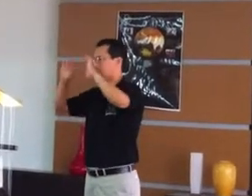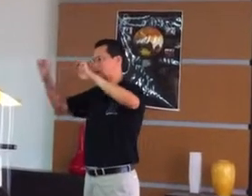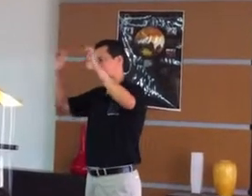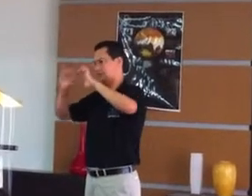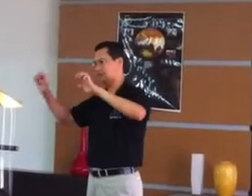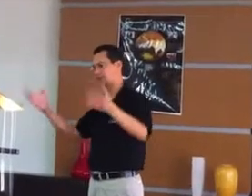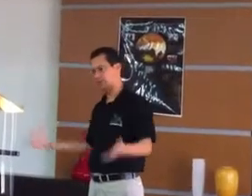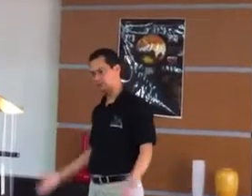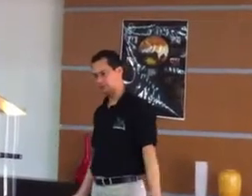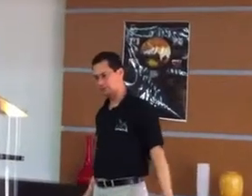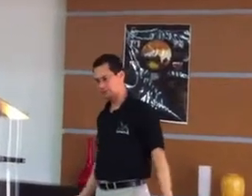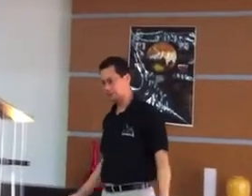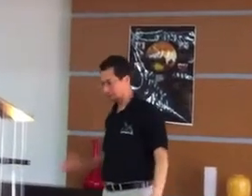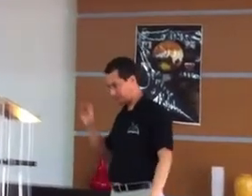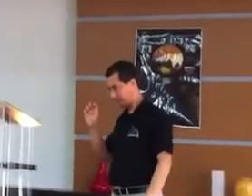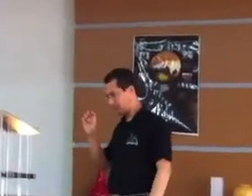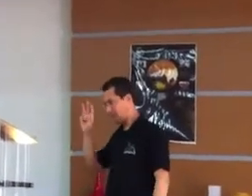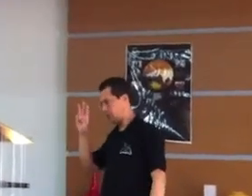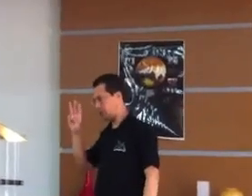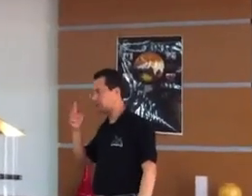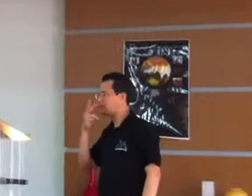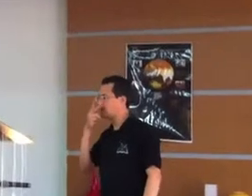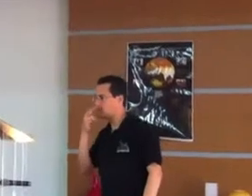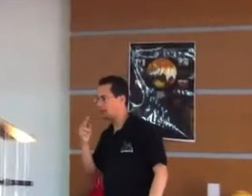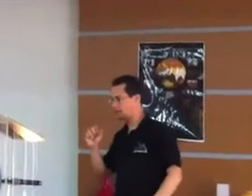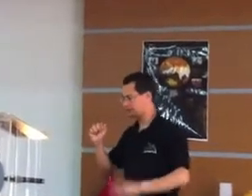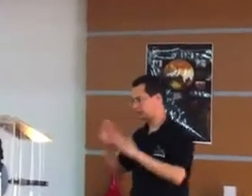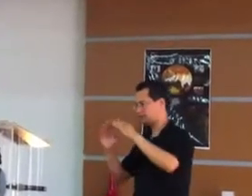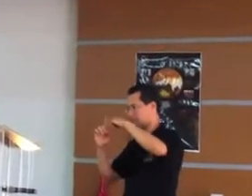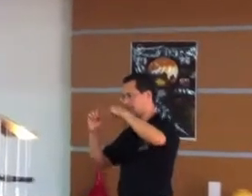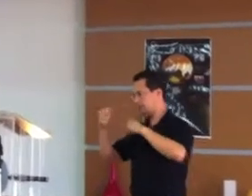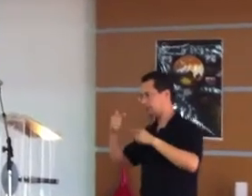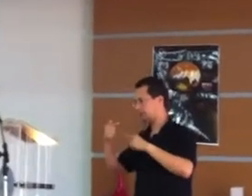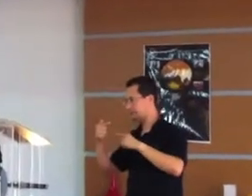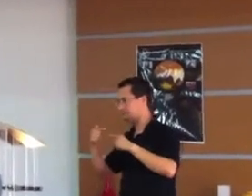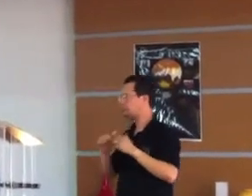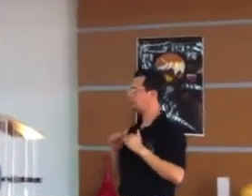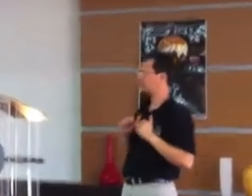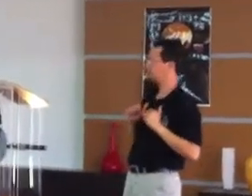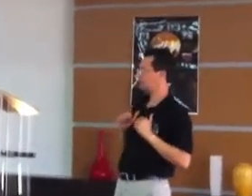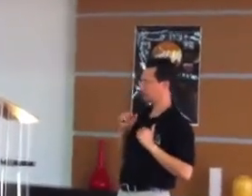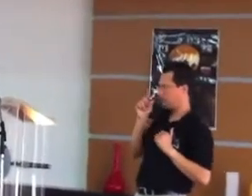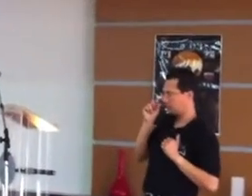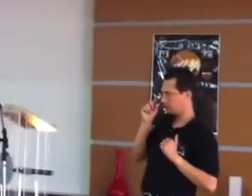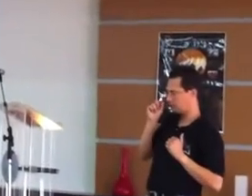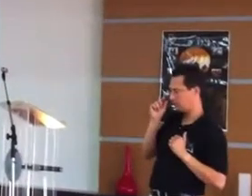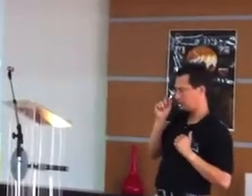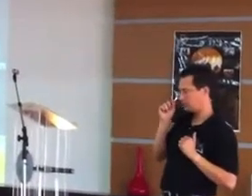mil, eu não estou falando de uma interpretação simbólica. Uma interpretação literal.